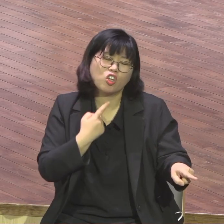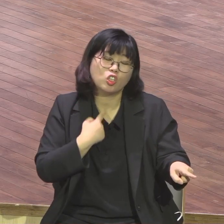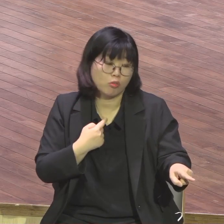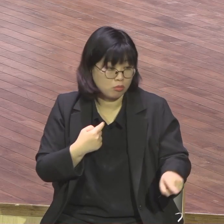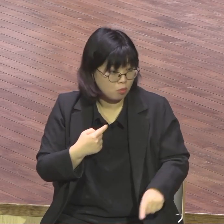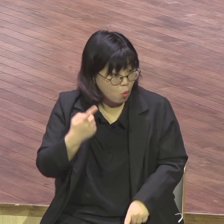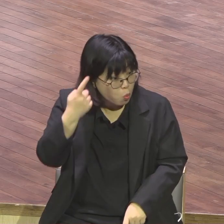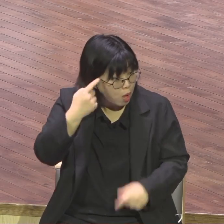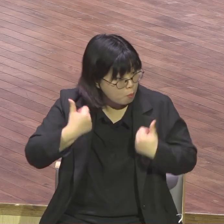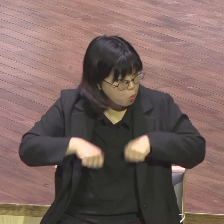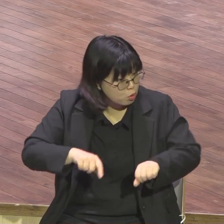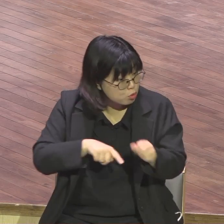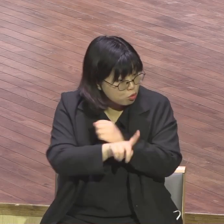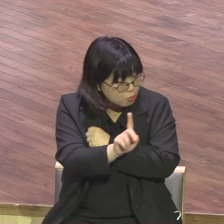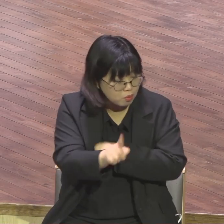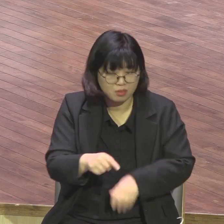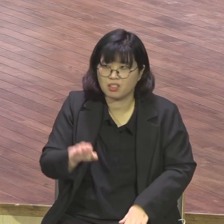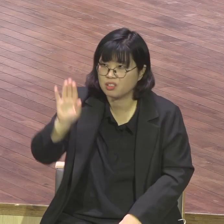그게 그리스도인입니까?